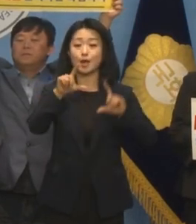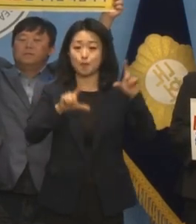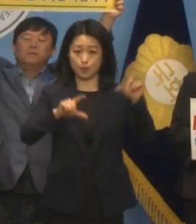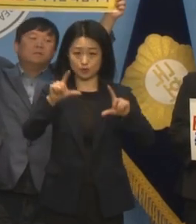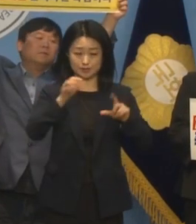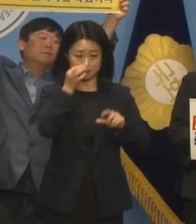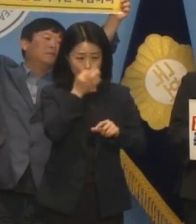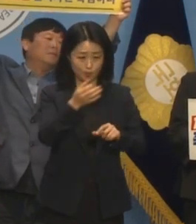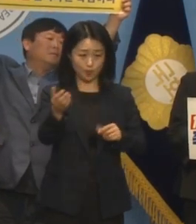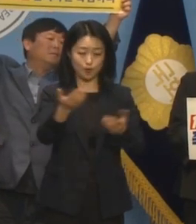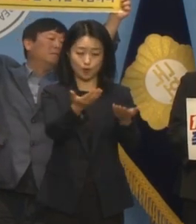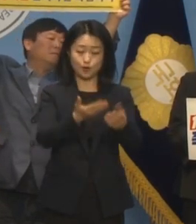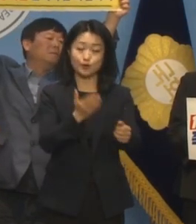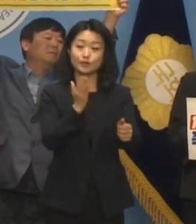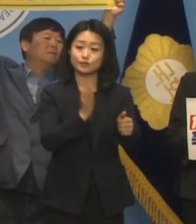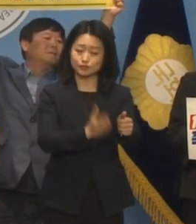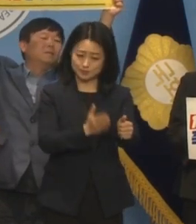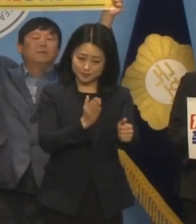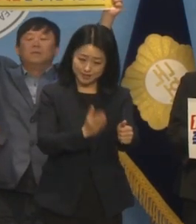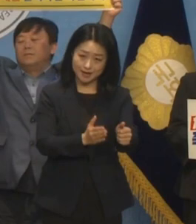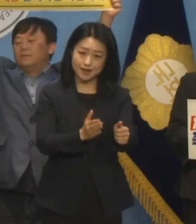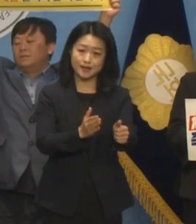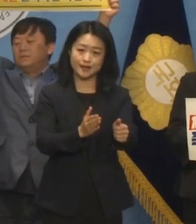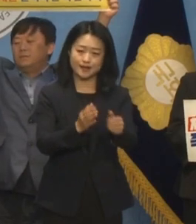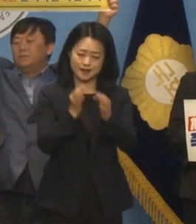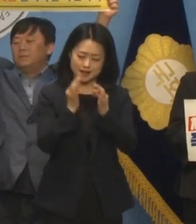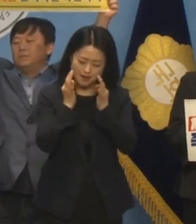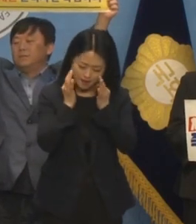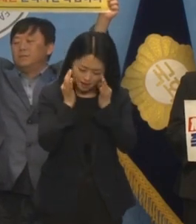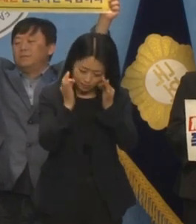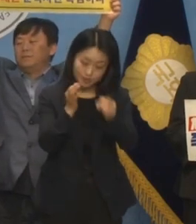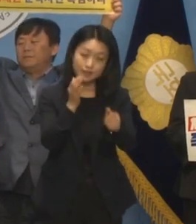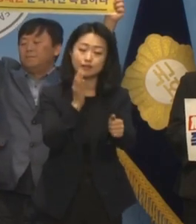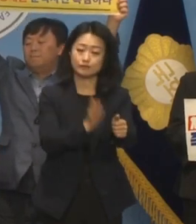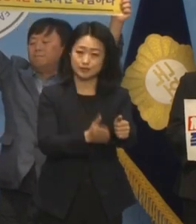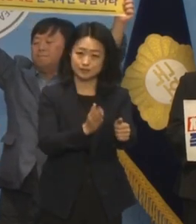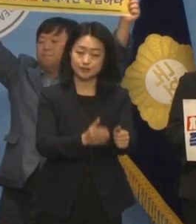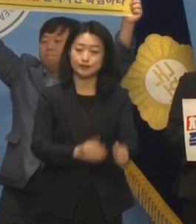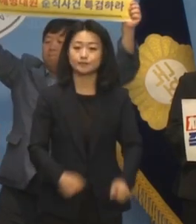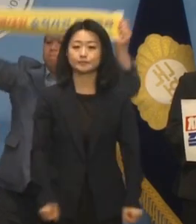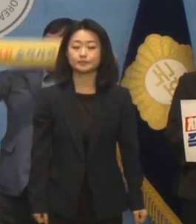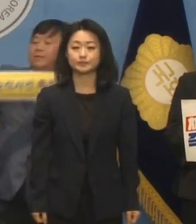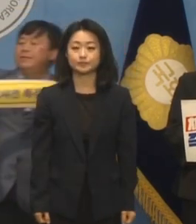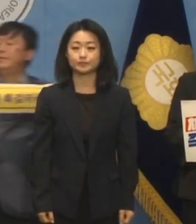모습을 보여주실 것을 간곡히 호소드립니다.